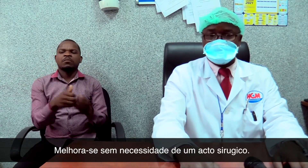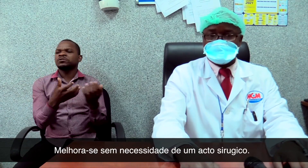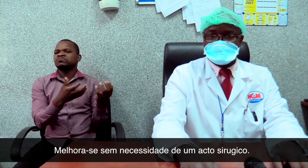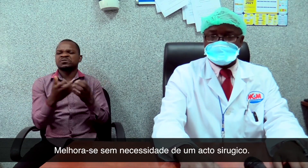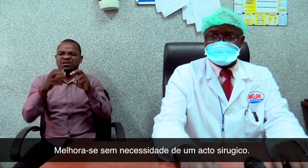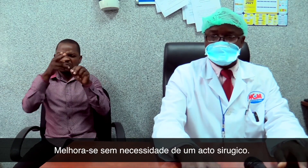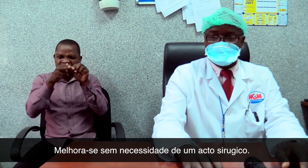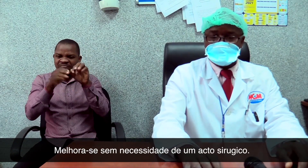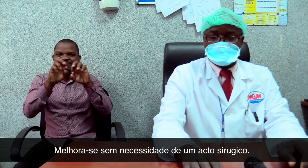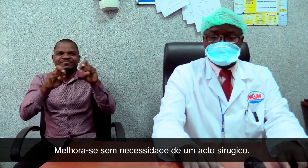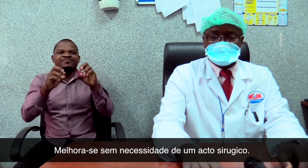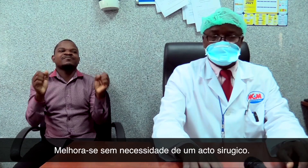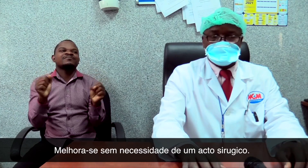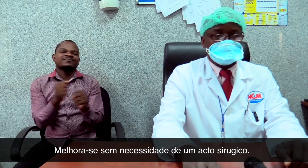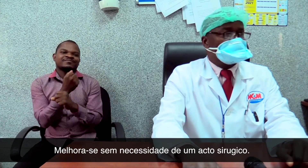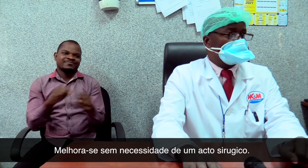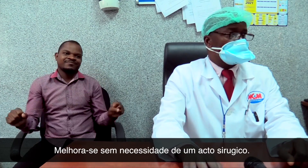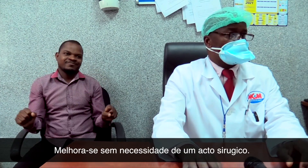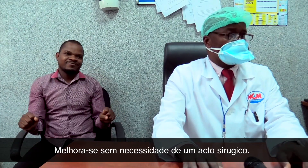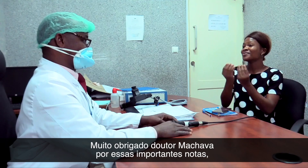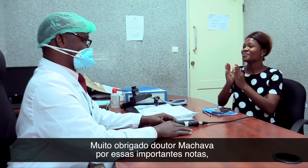auto cirúrgico.